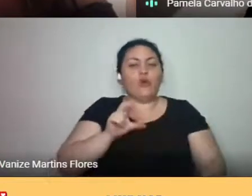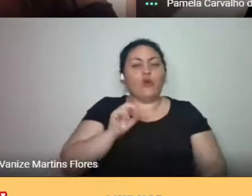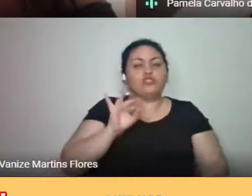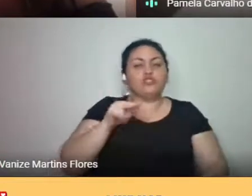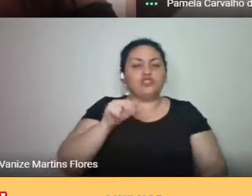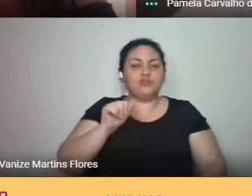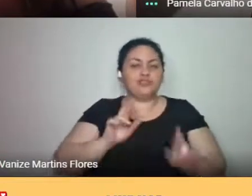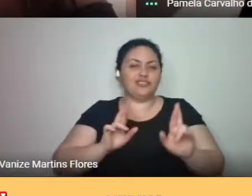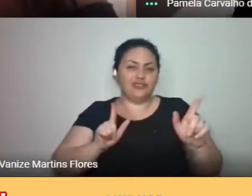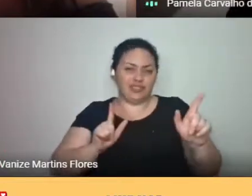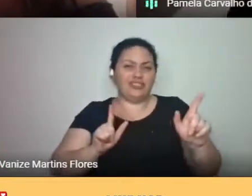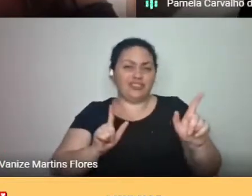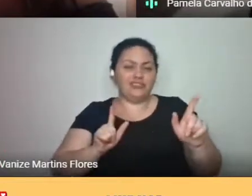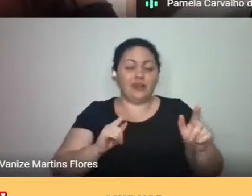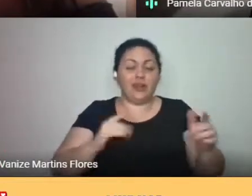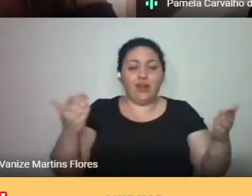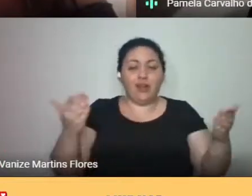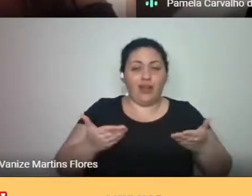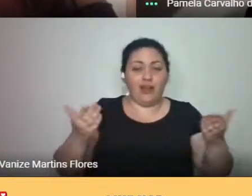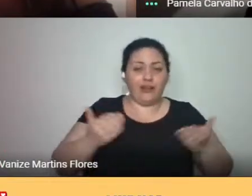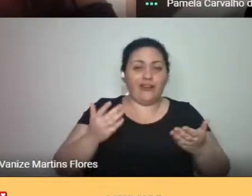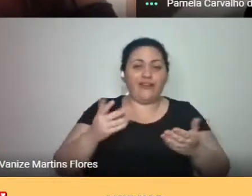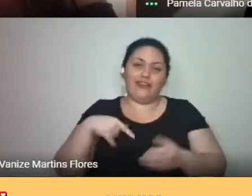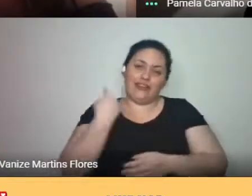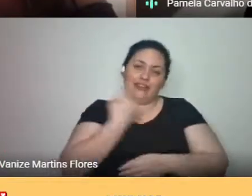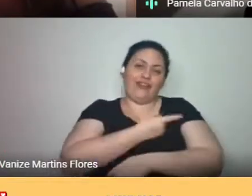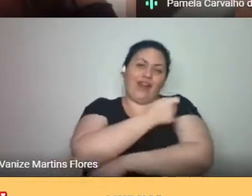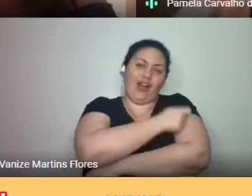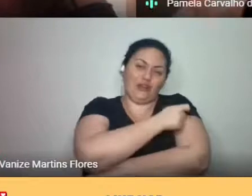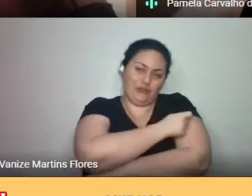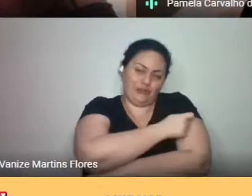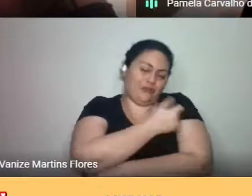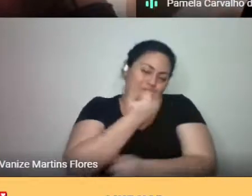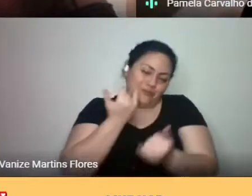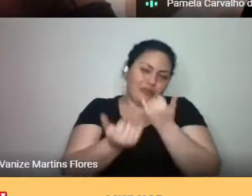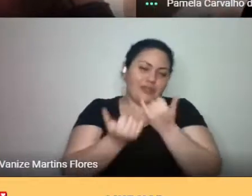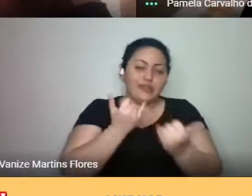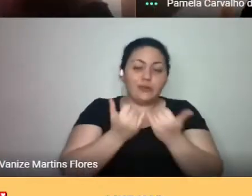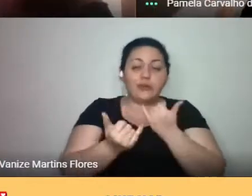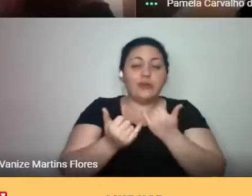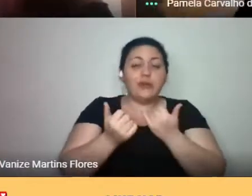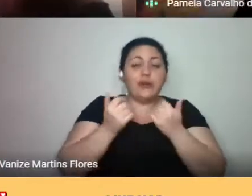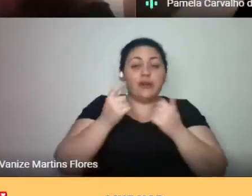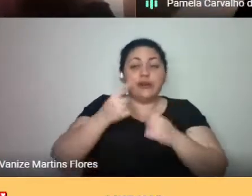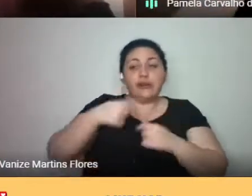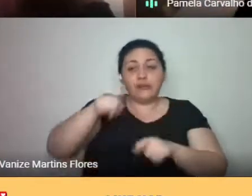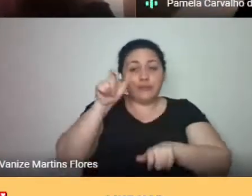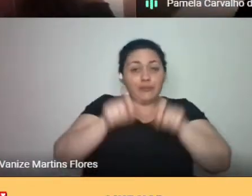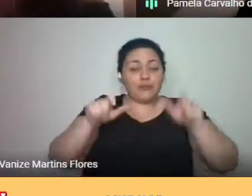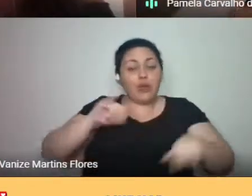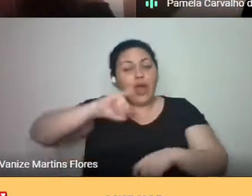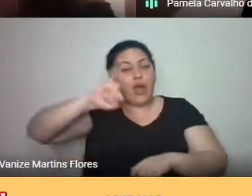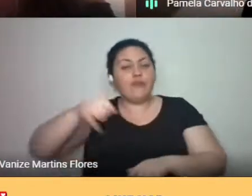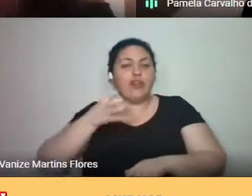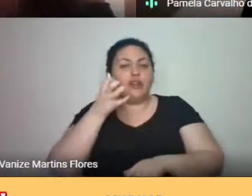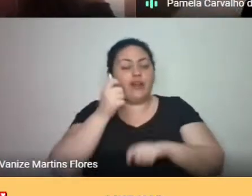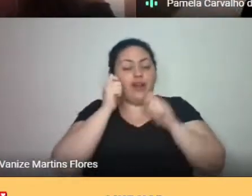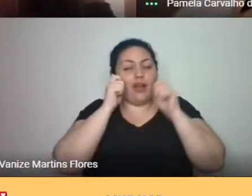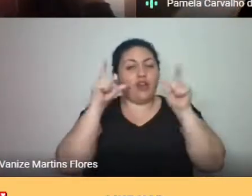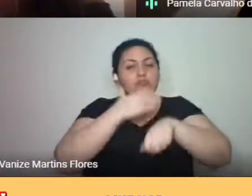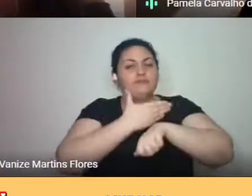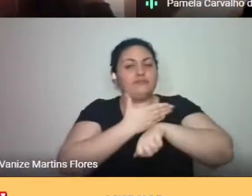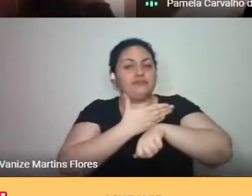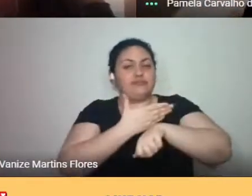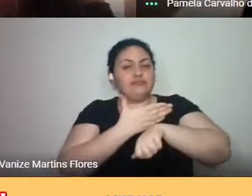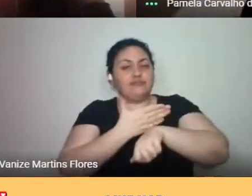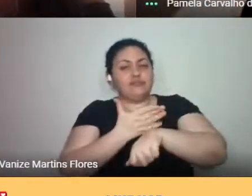gente que é estudante, né? O pessoal fica acordado até... Aí acorda em cima da hora